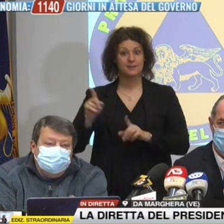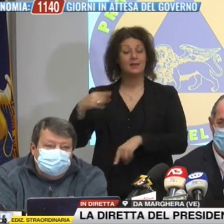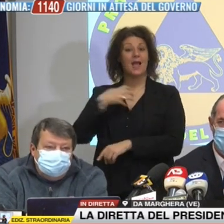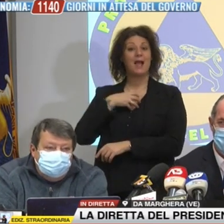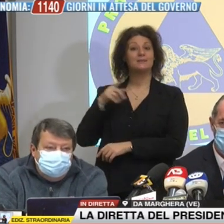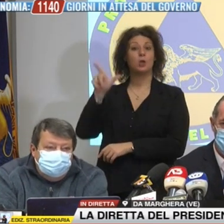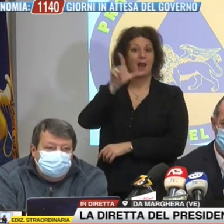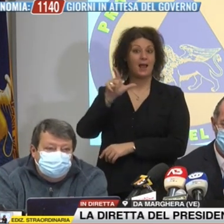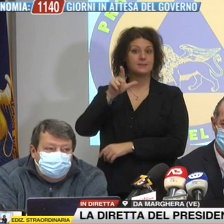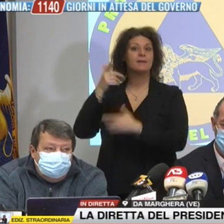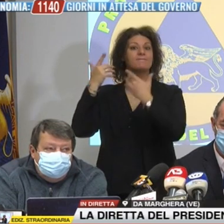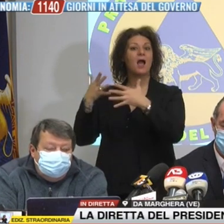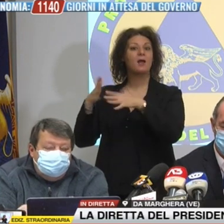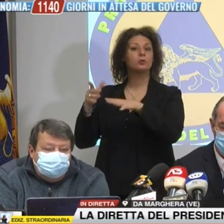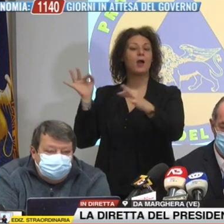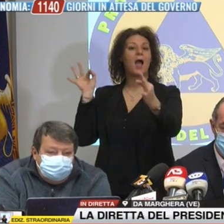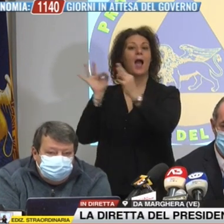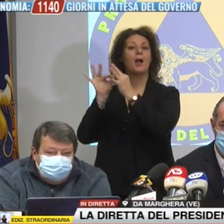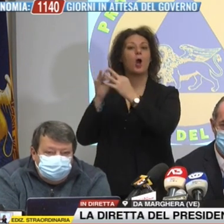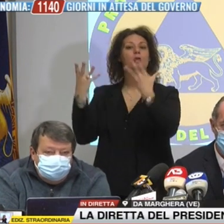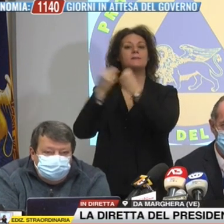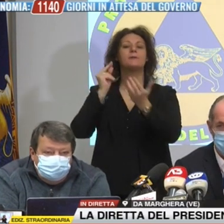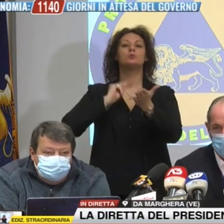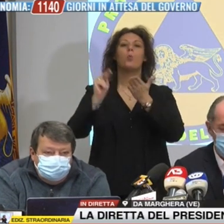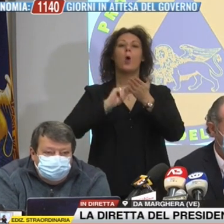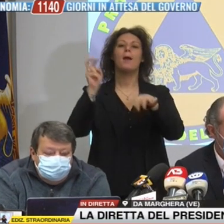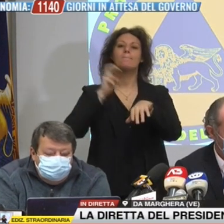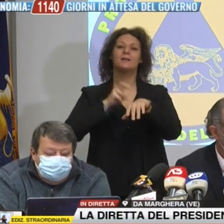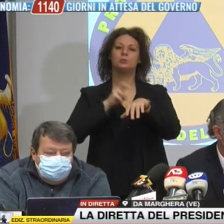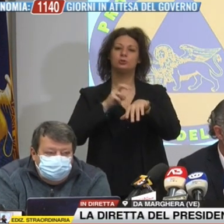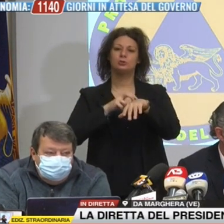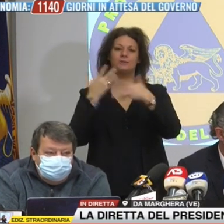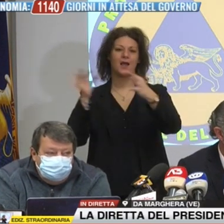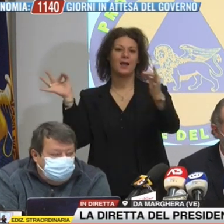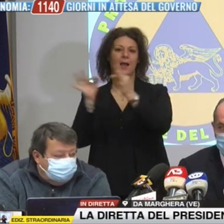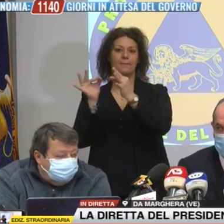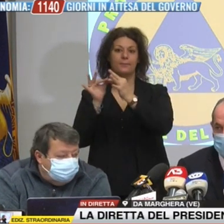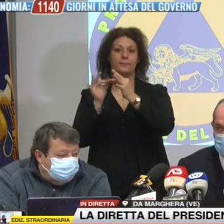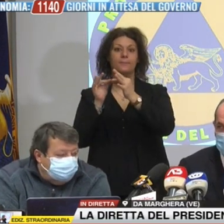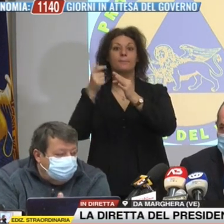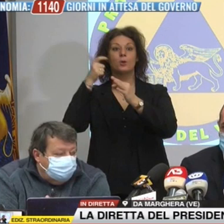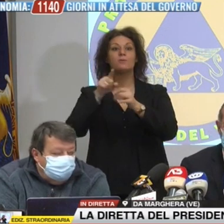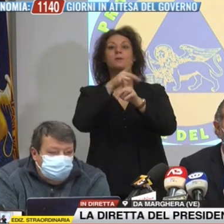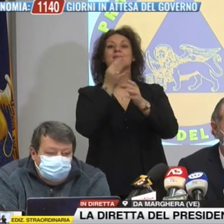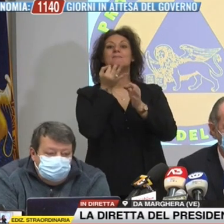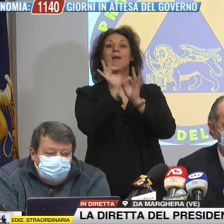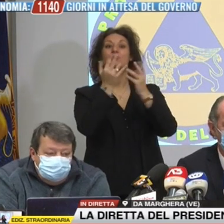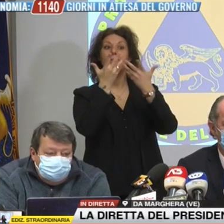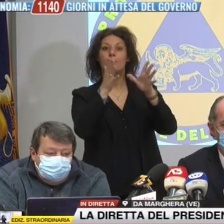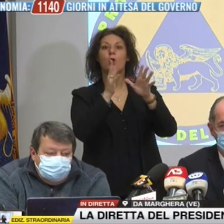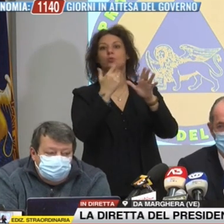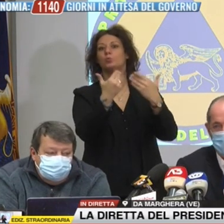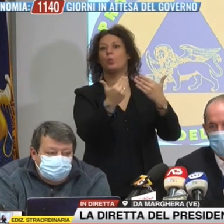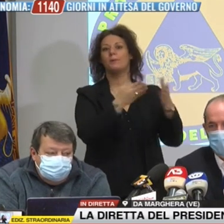accordi con la scuola di medicina per addirittura avere gli specializzanti che entrino velocemente nelle